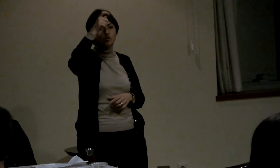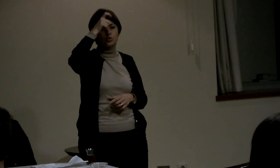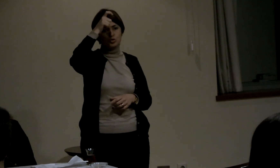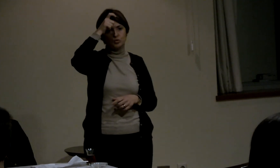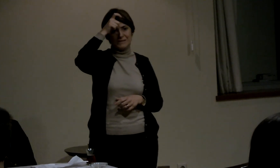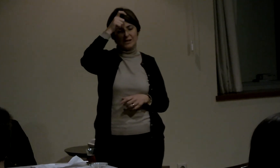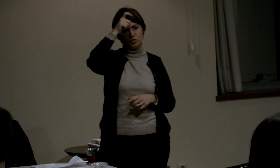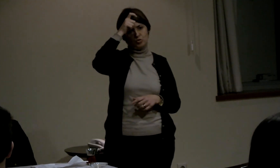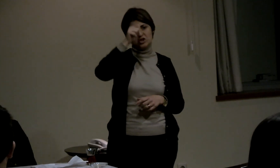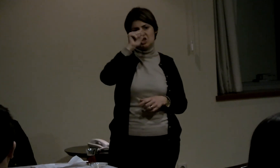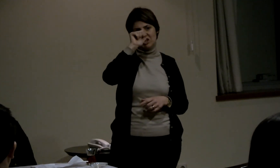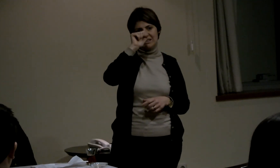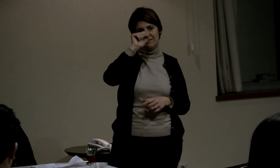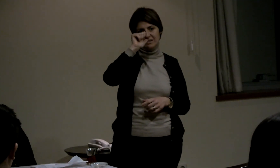Türk mesela, Türk içecekleri var.